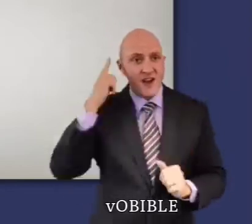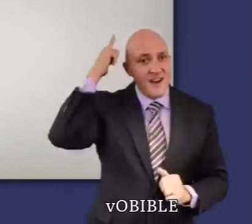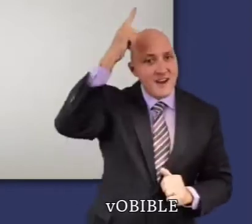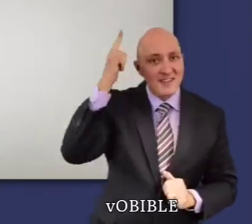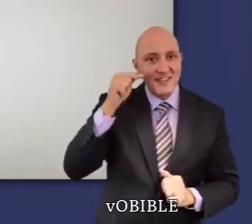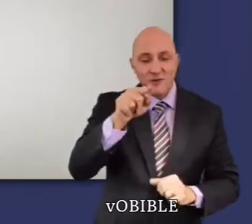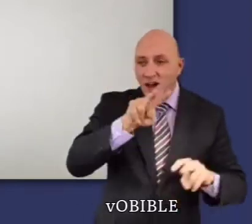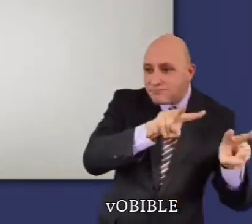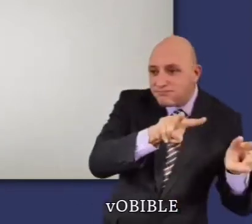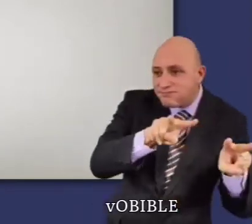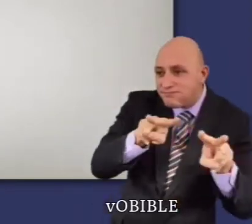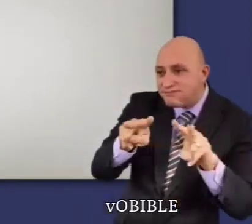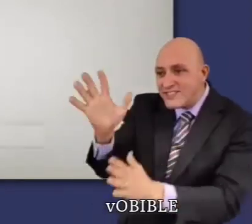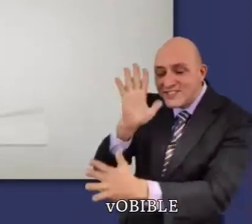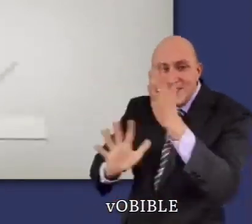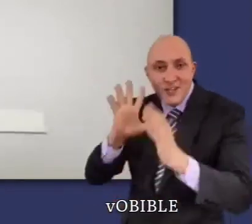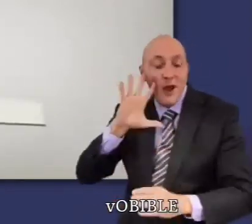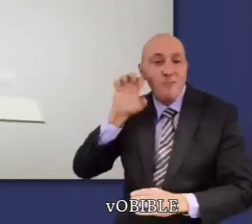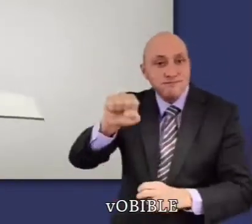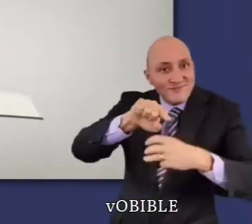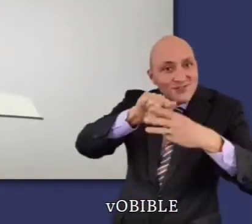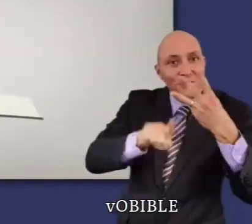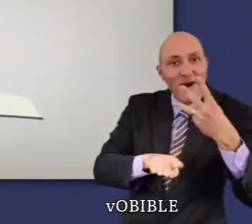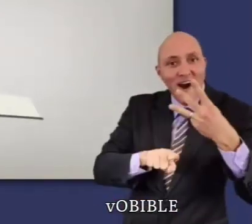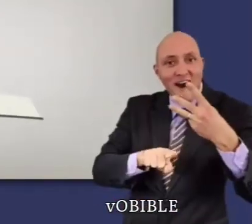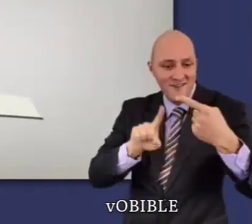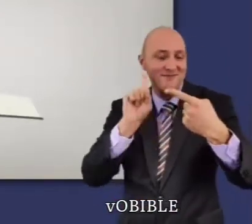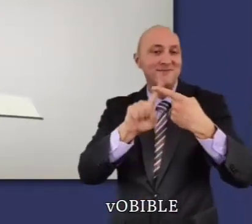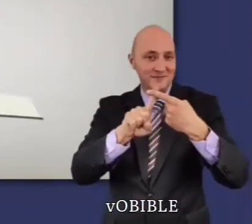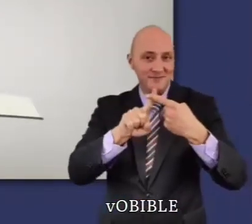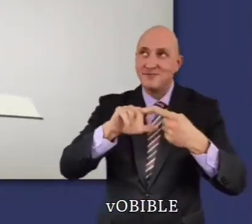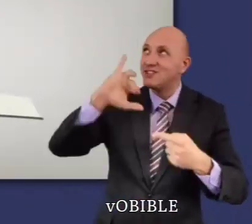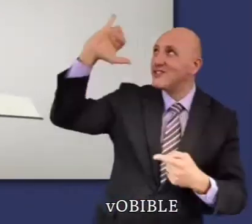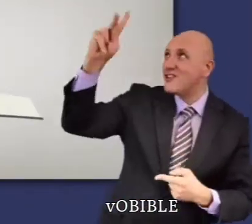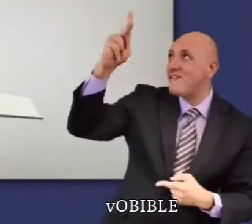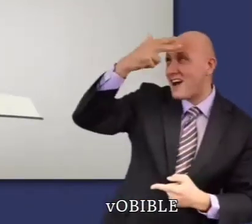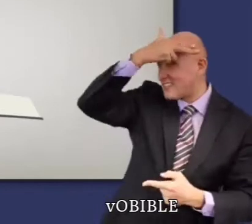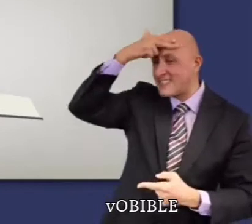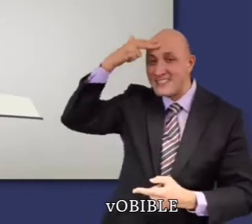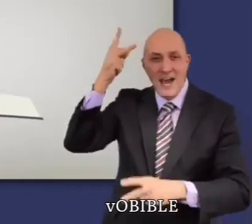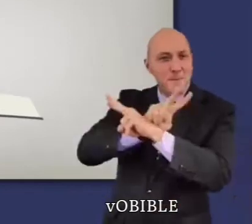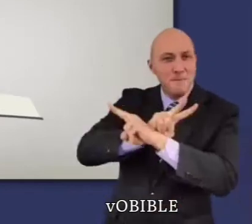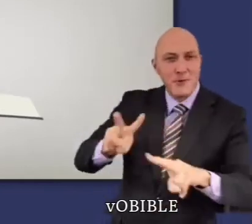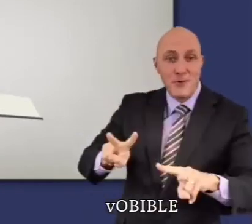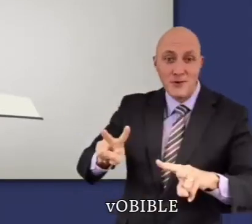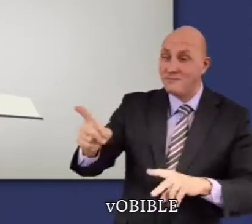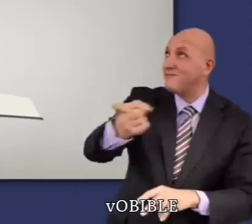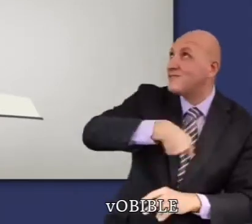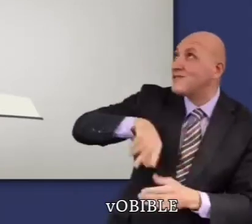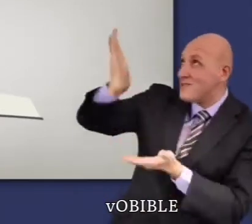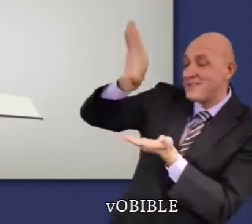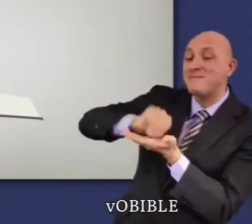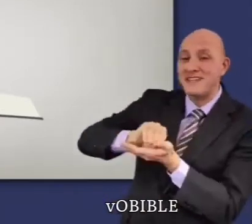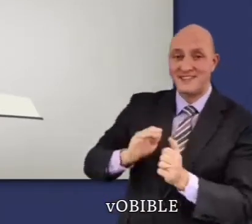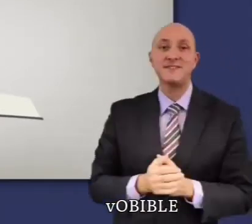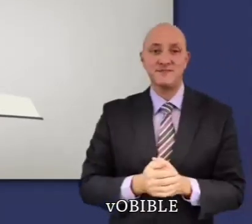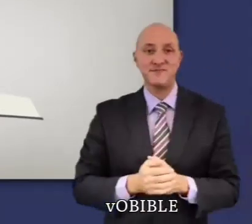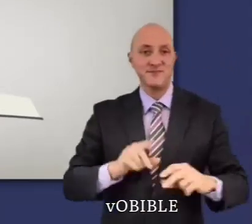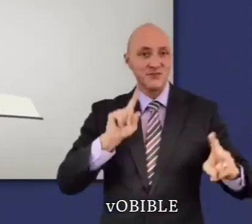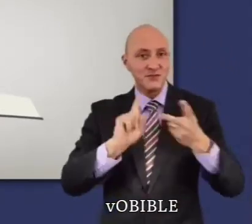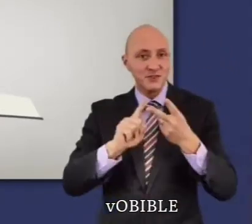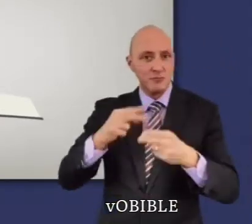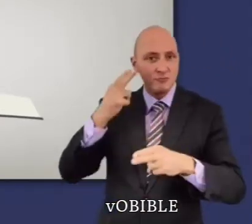désobéissance. Le chapitre 27, le dernier du livre du Lévitique, contient des lois au sujet des choses qui sont vouées à Jéhovah et